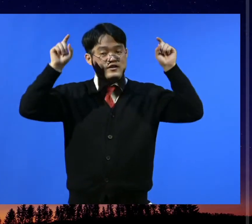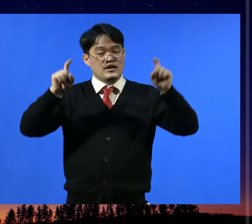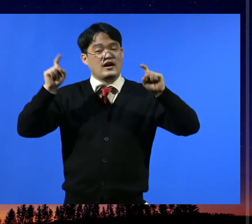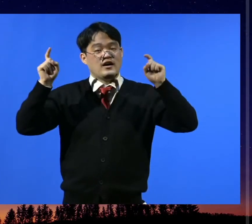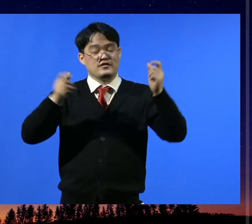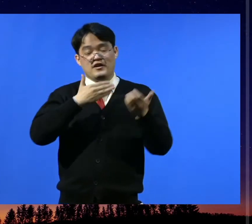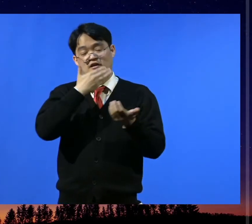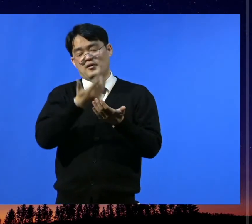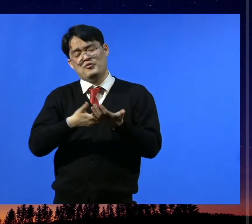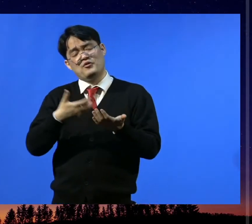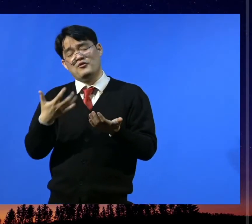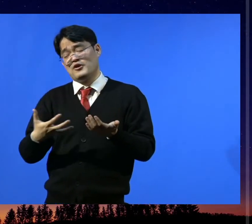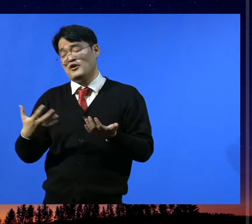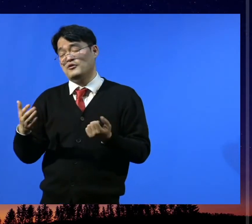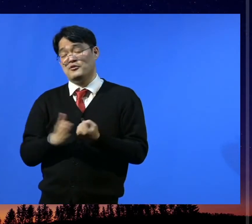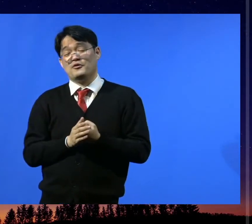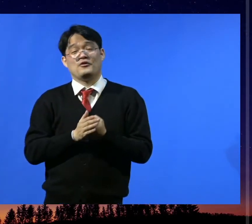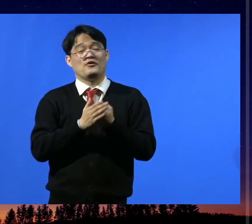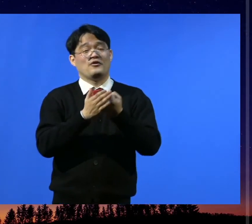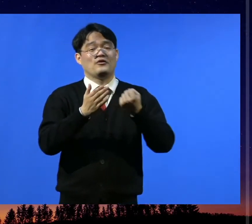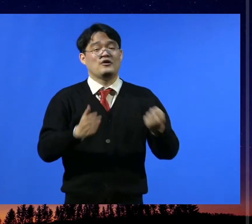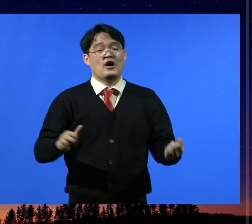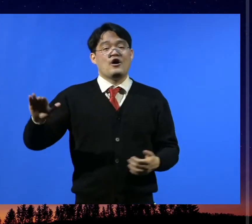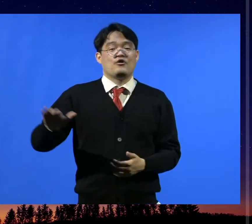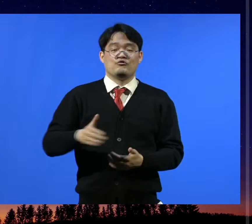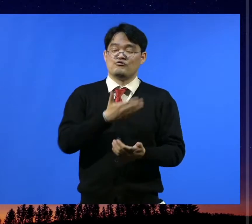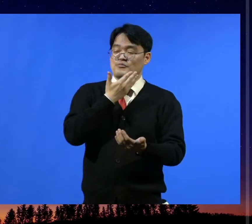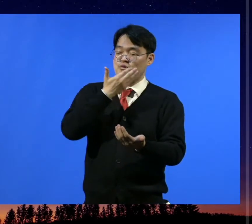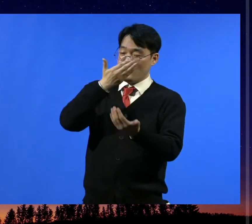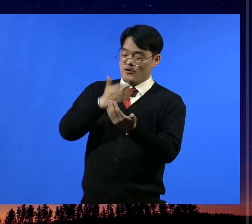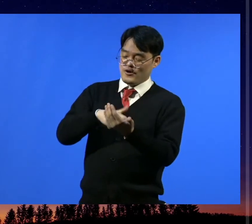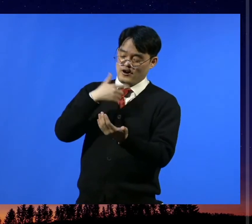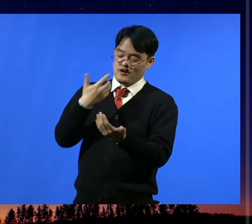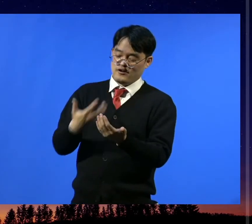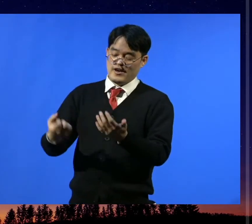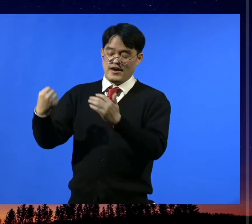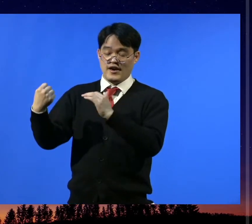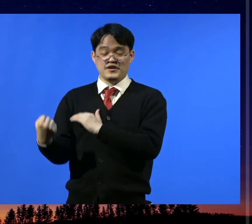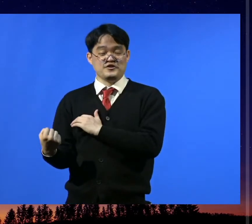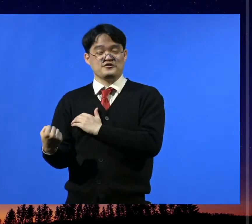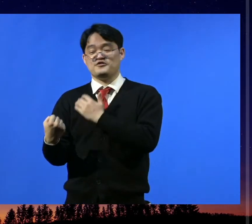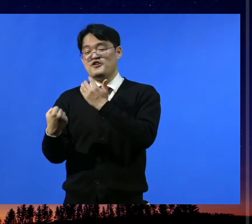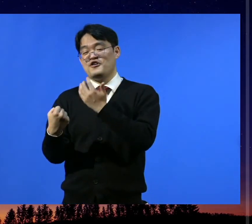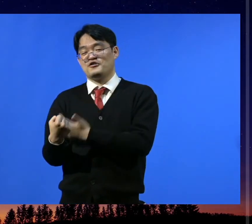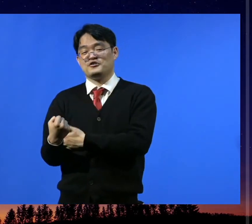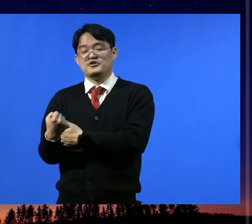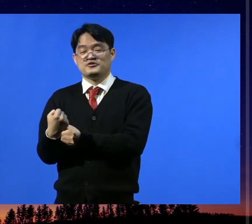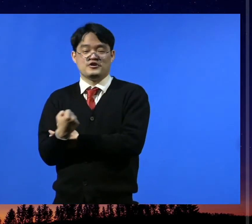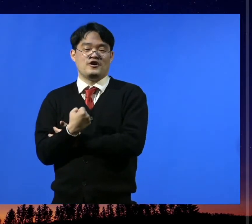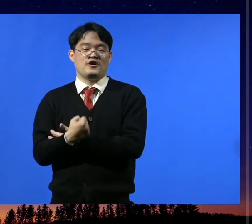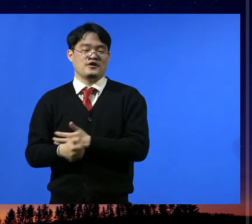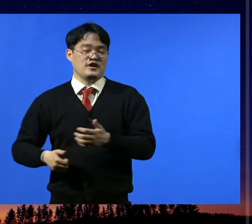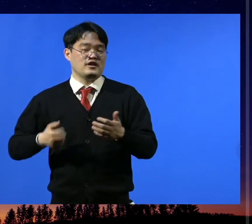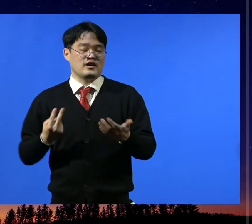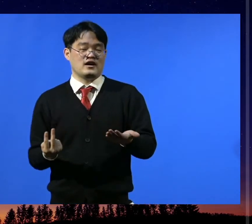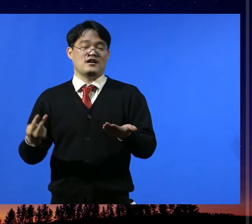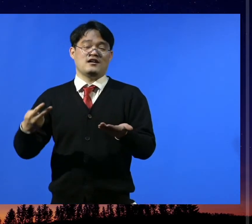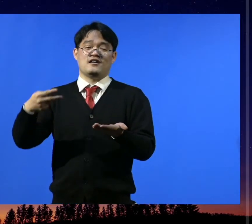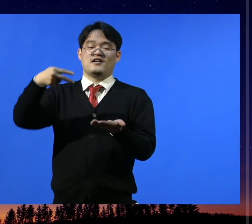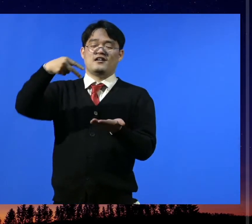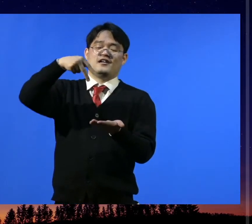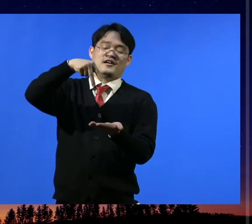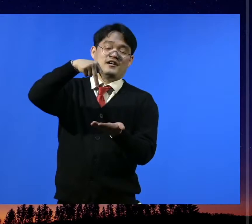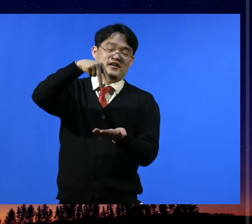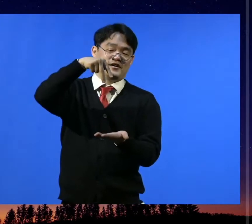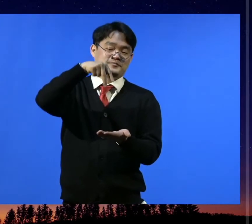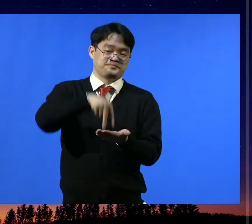어린 양의 보혈로 우리 보혈의 능력으로